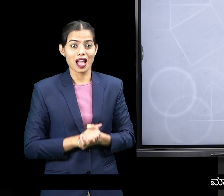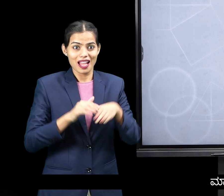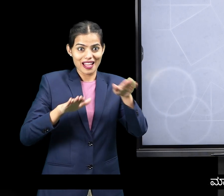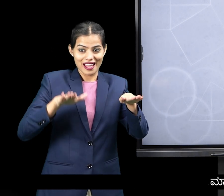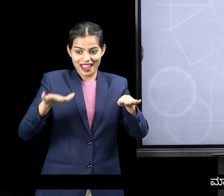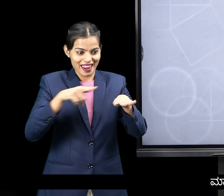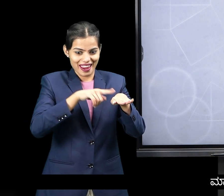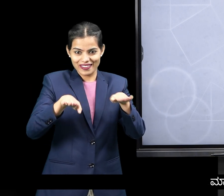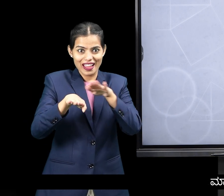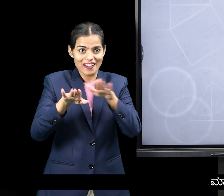ಮಾದರಿ ಜಾಗ,